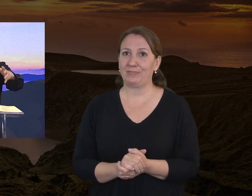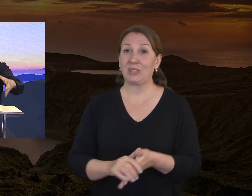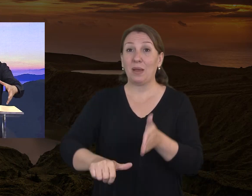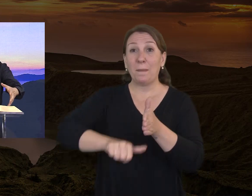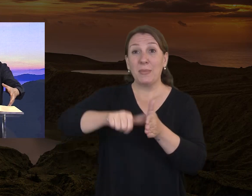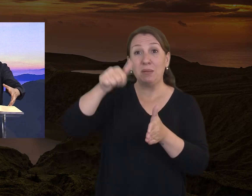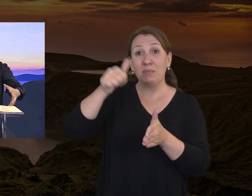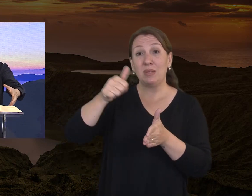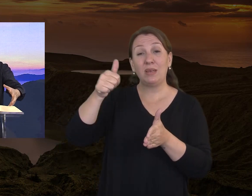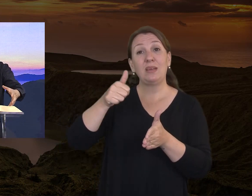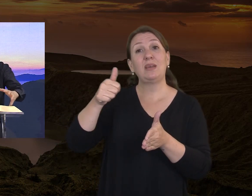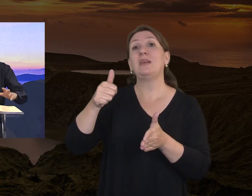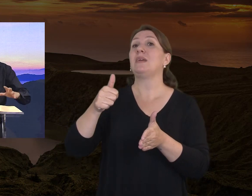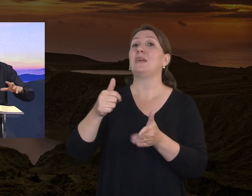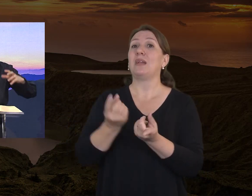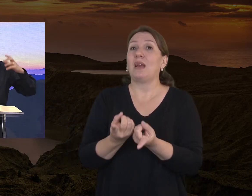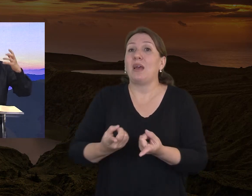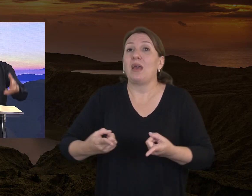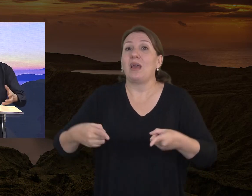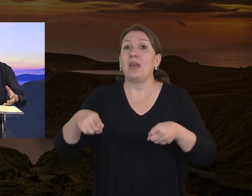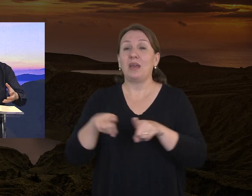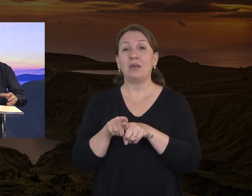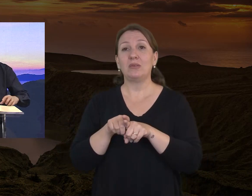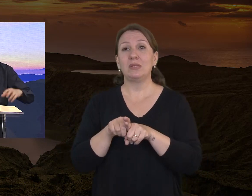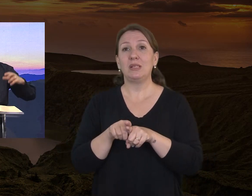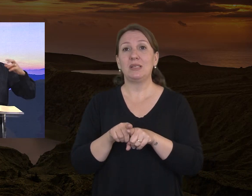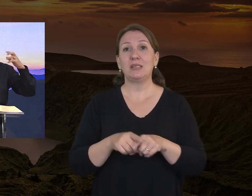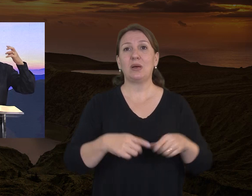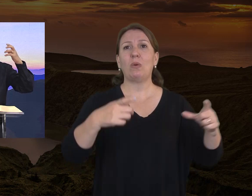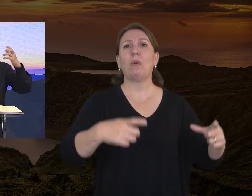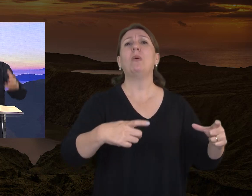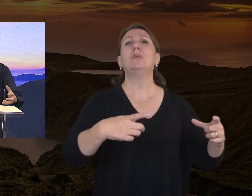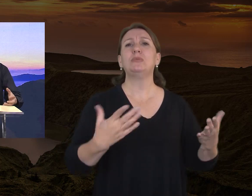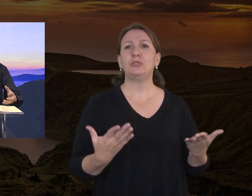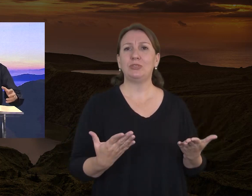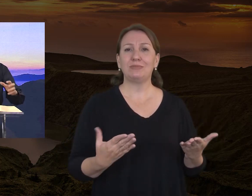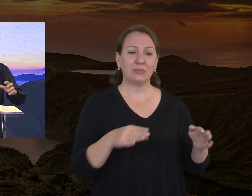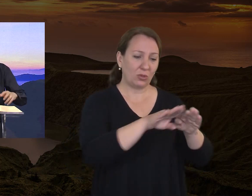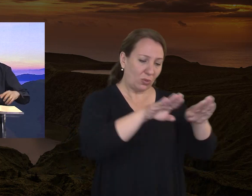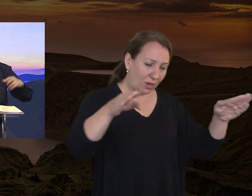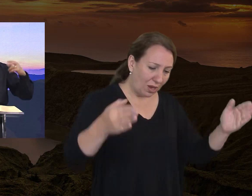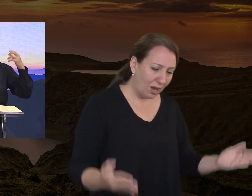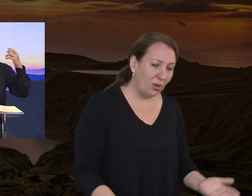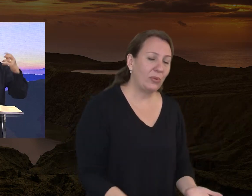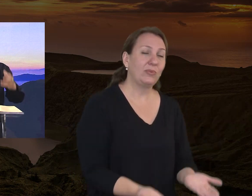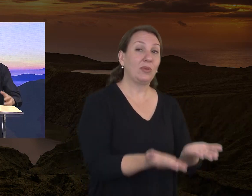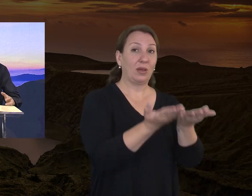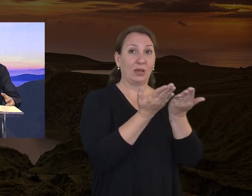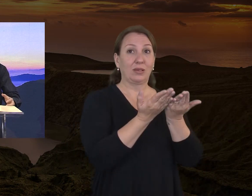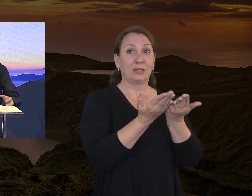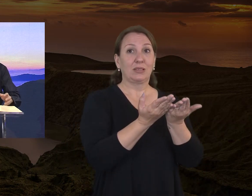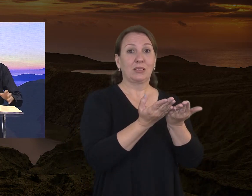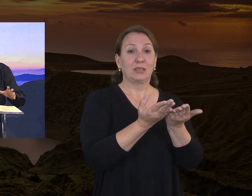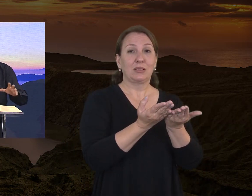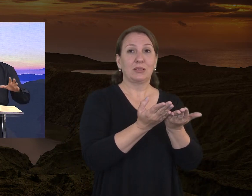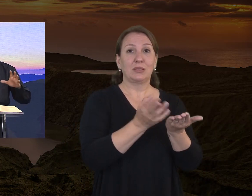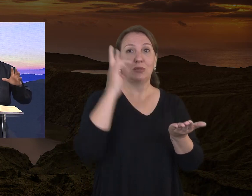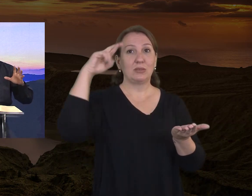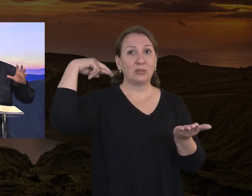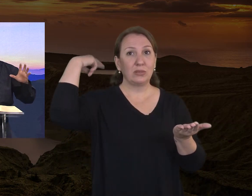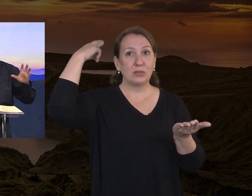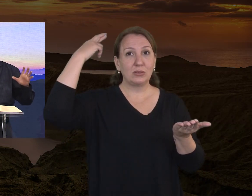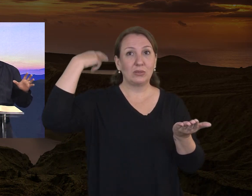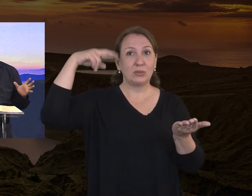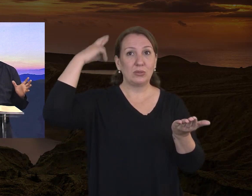no altar do holocausto. Você creu em Jesus, você foi reconciliado com Deus, hoje você tem paz com Deus. Mas